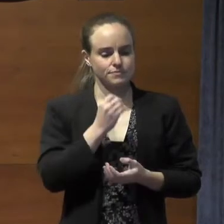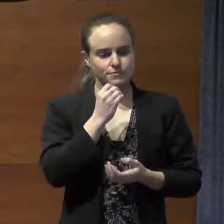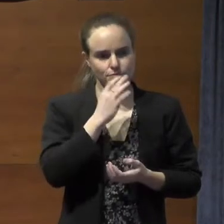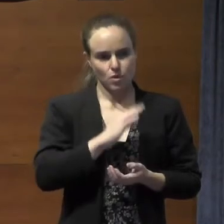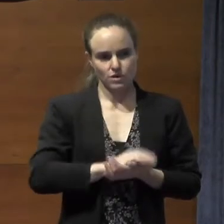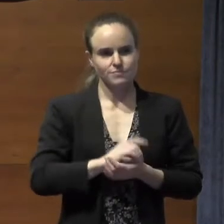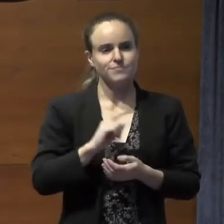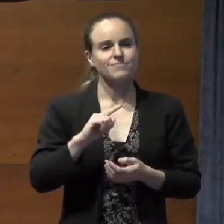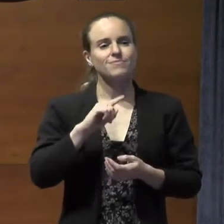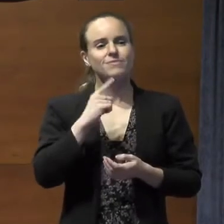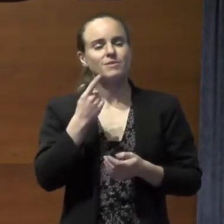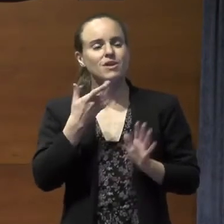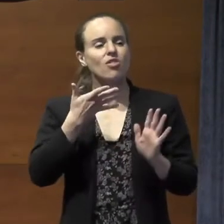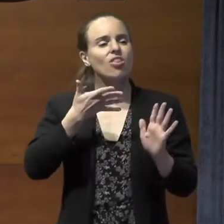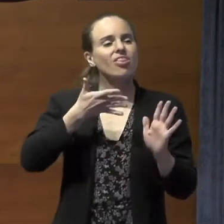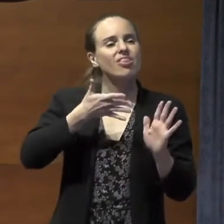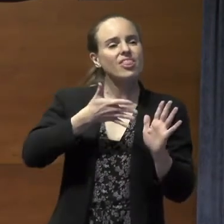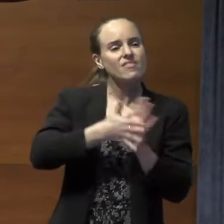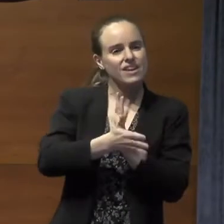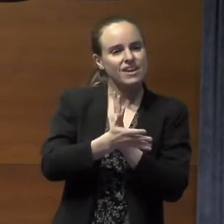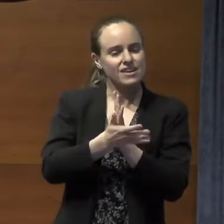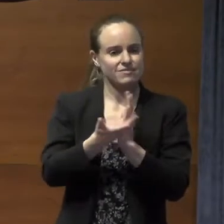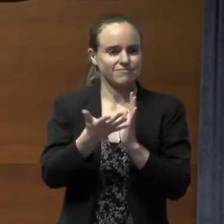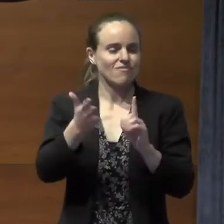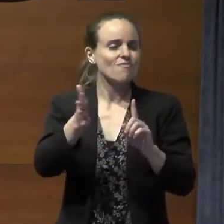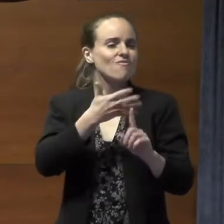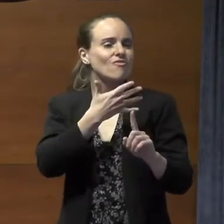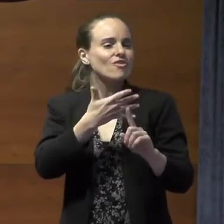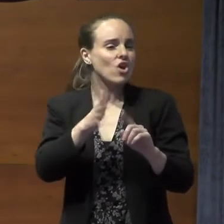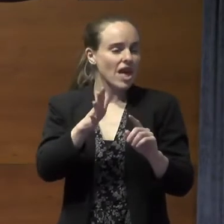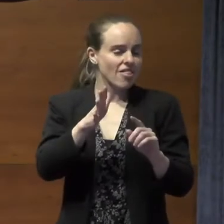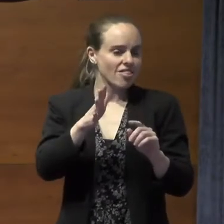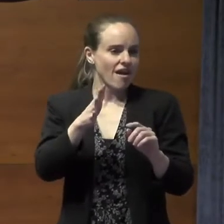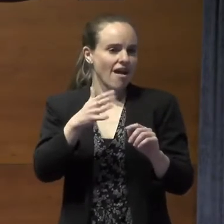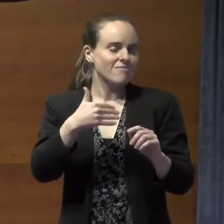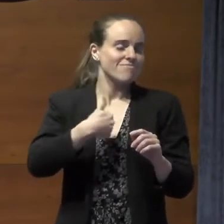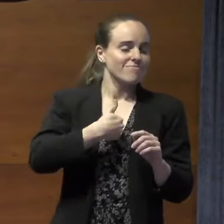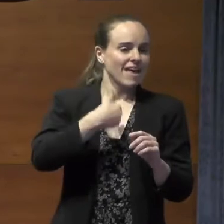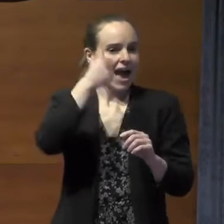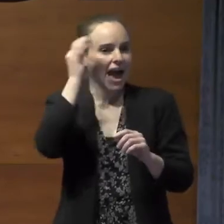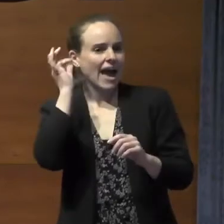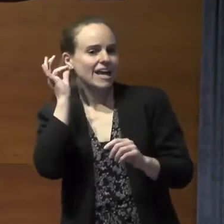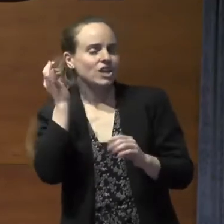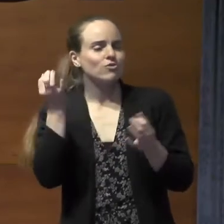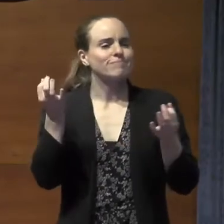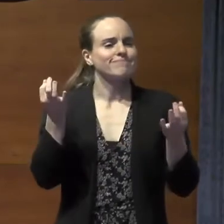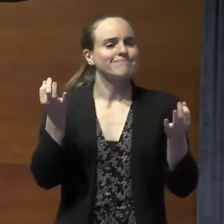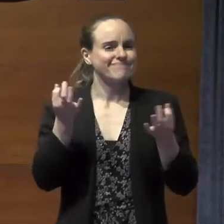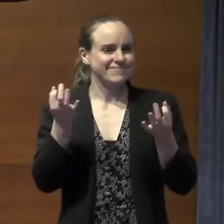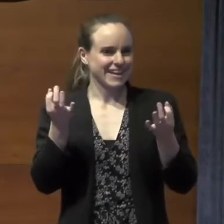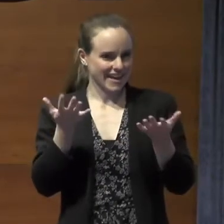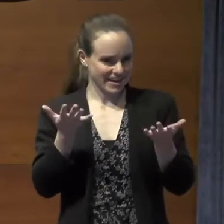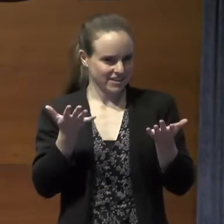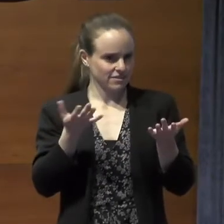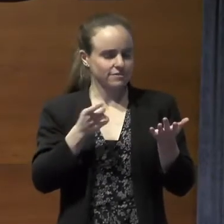por las dificultades de definir el término violencia de género. En primer lugar, por la